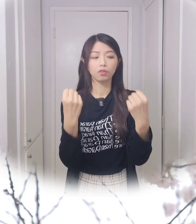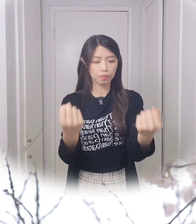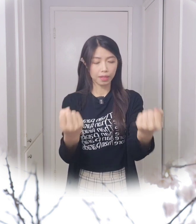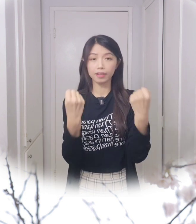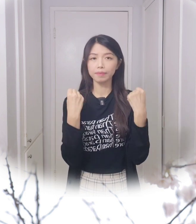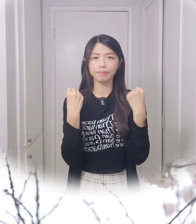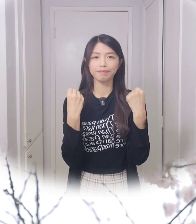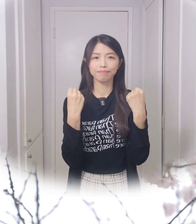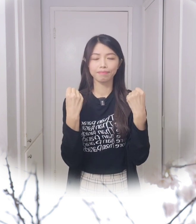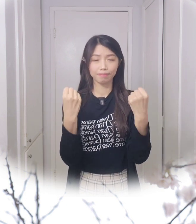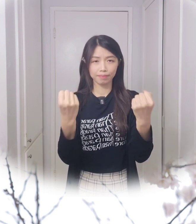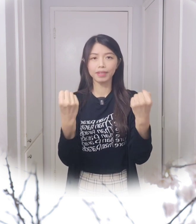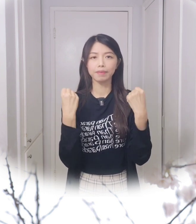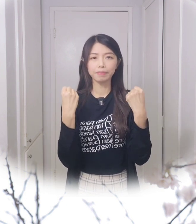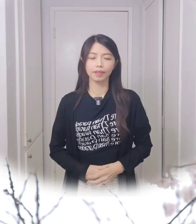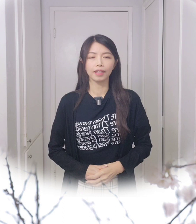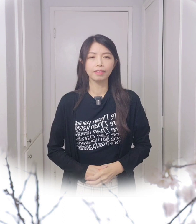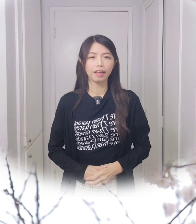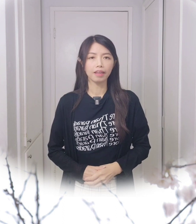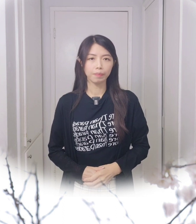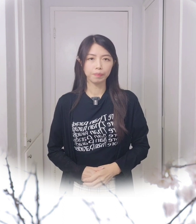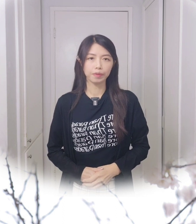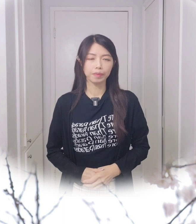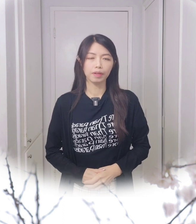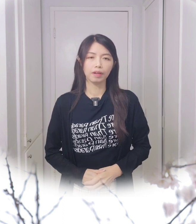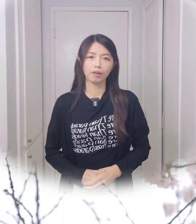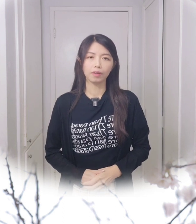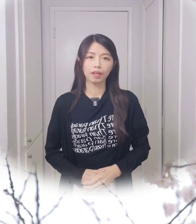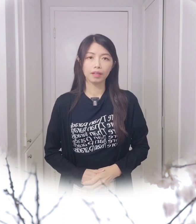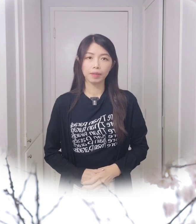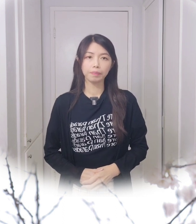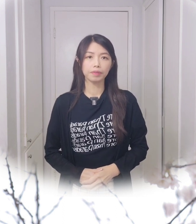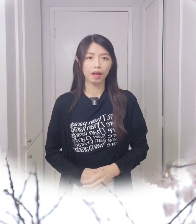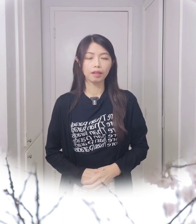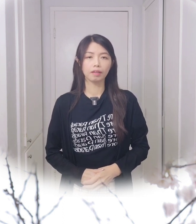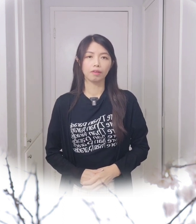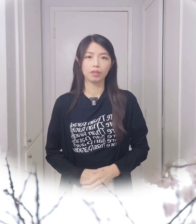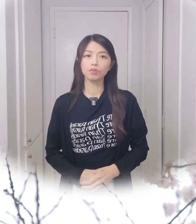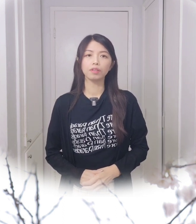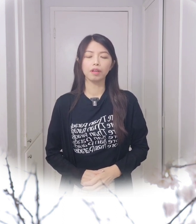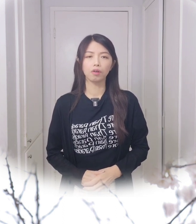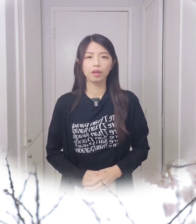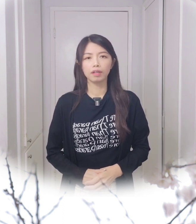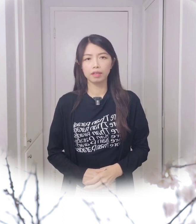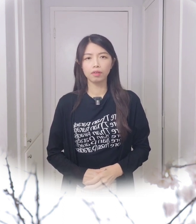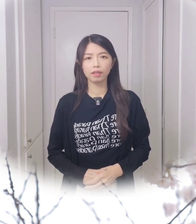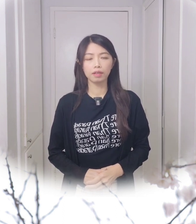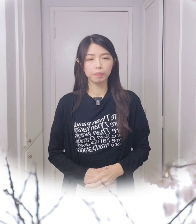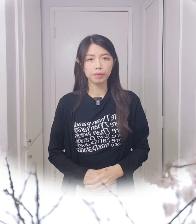쪽으로 당겨주시면 돼요. 힘. 힘. 나의 기쁨. 일단 기쁘다. 이 수어는요.